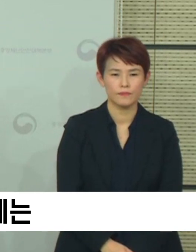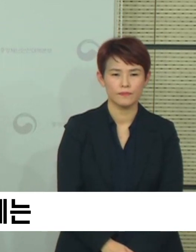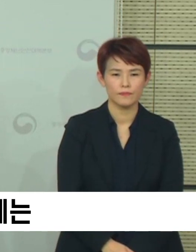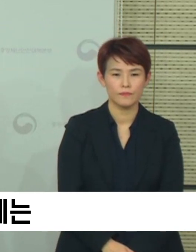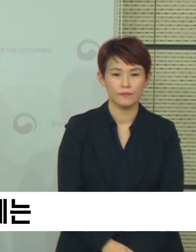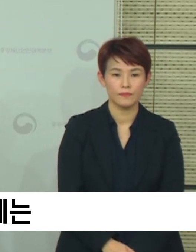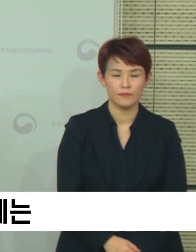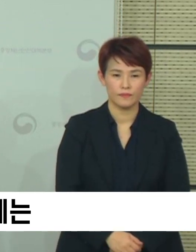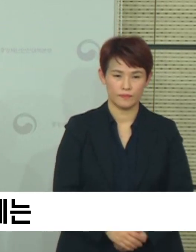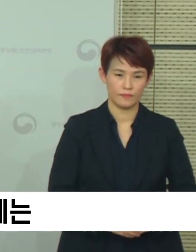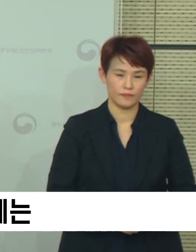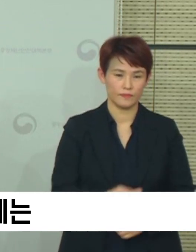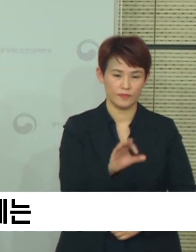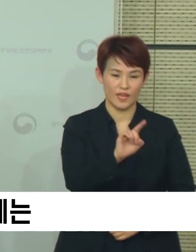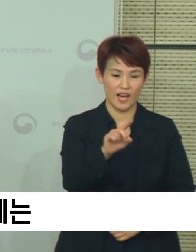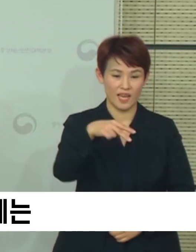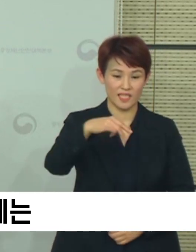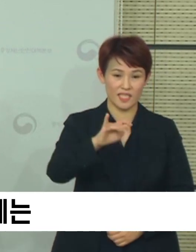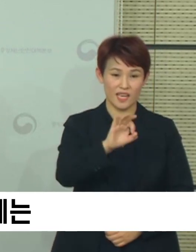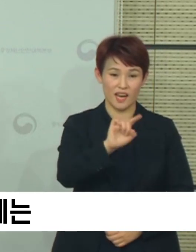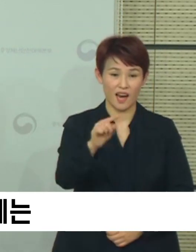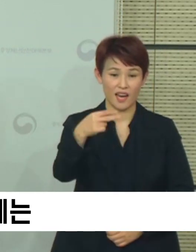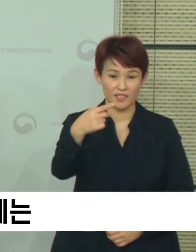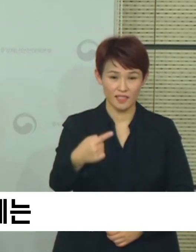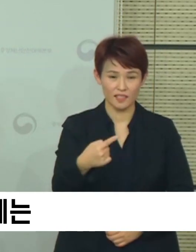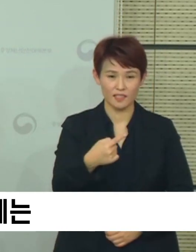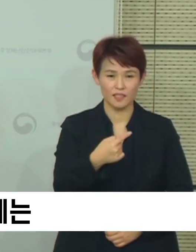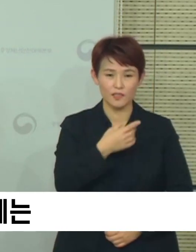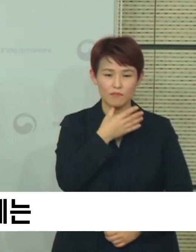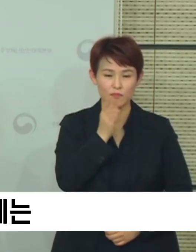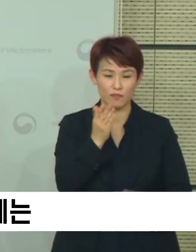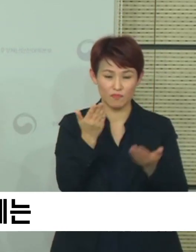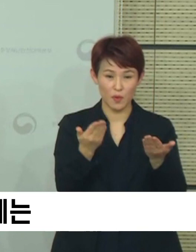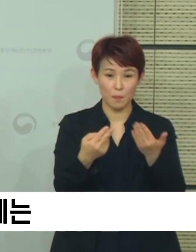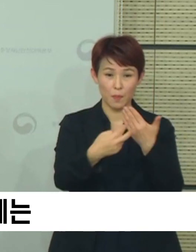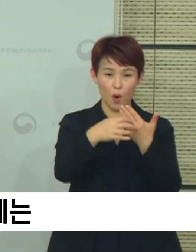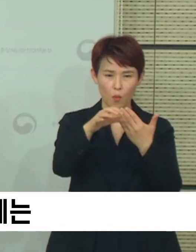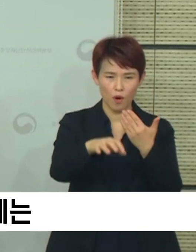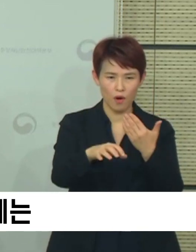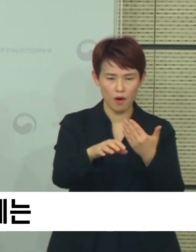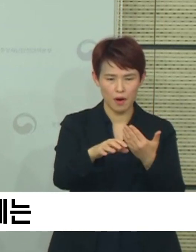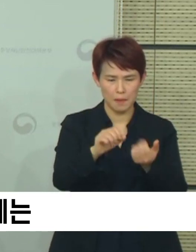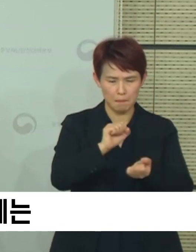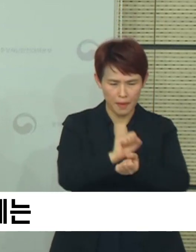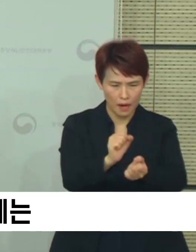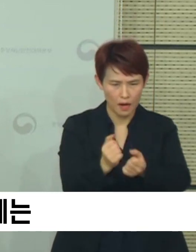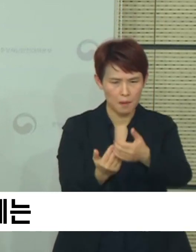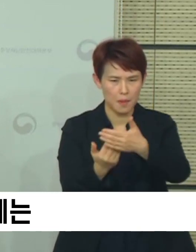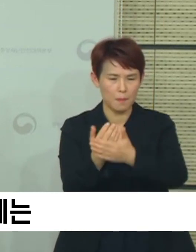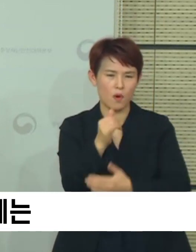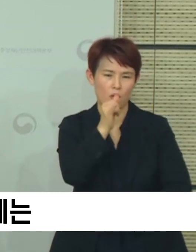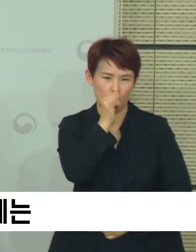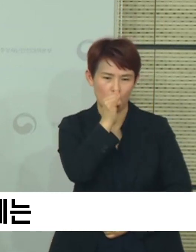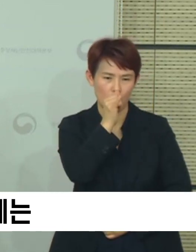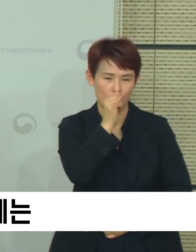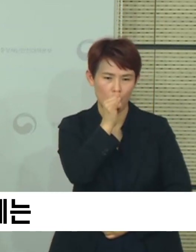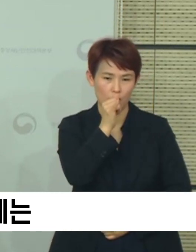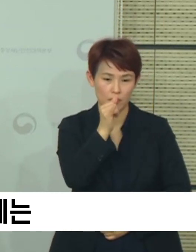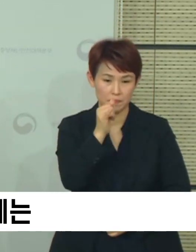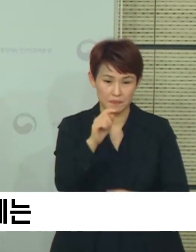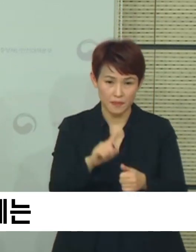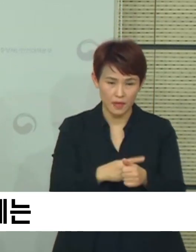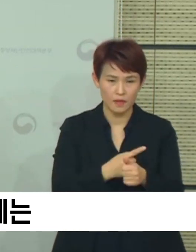그 아시아드 요양병원에서도 그 환자가 좀 다수 발생을 하고 있어서 우선 단계적으로